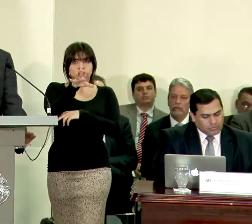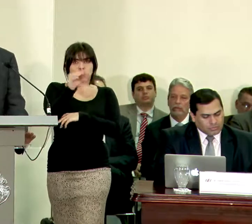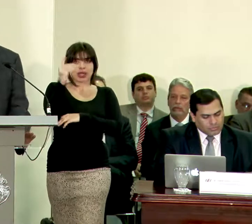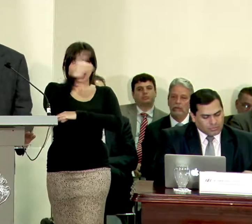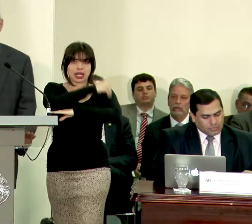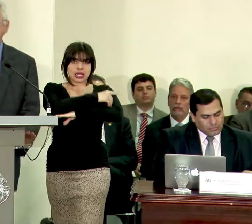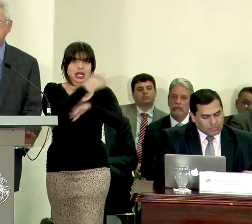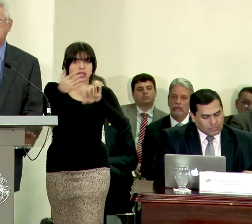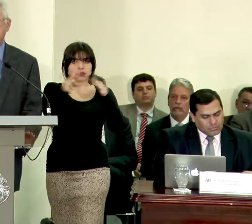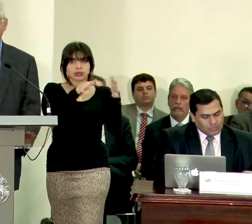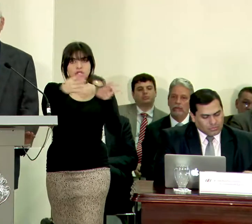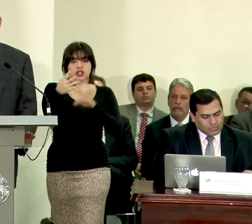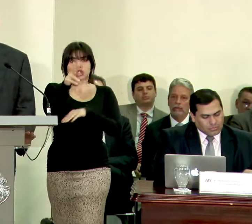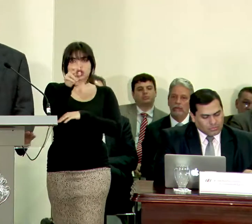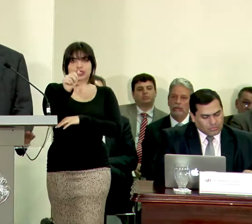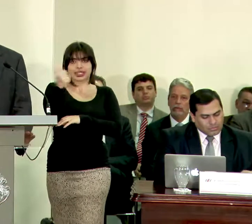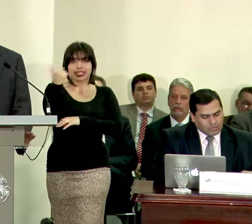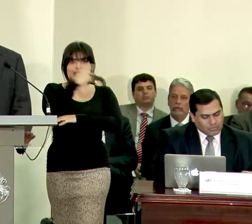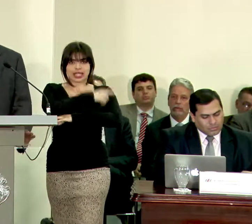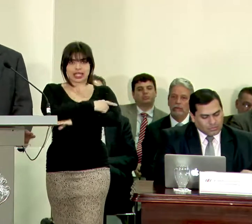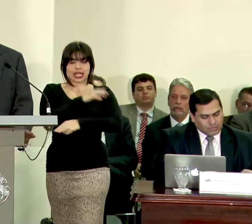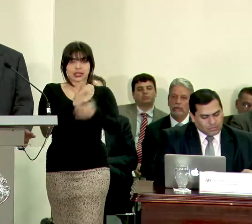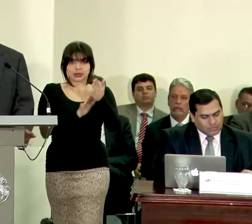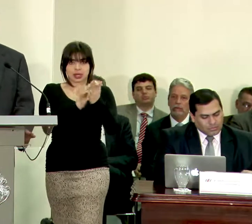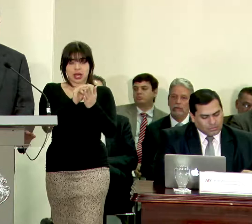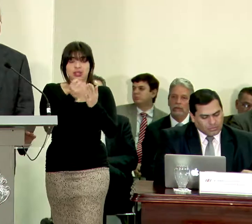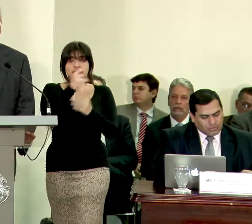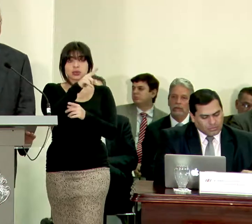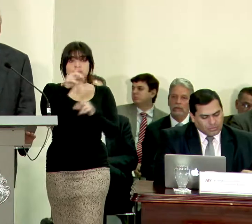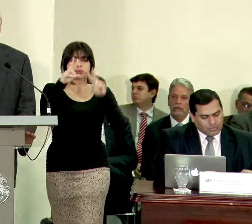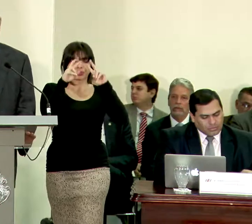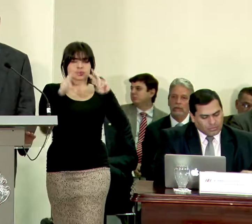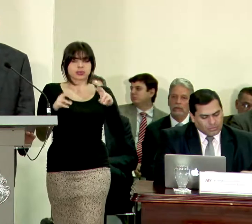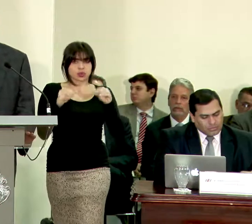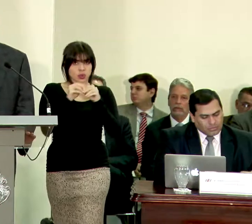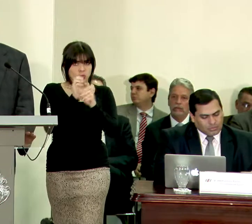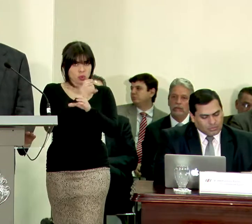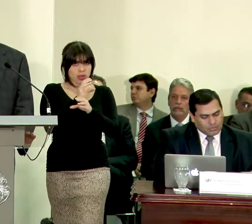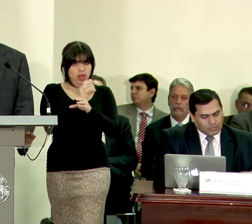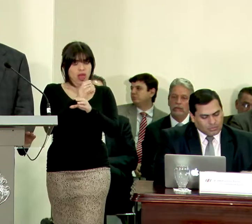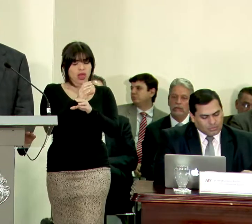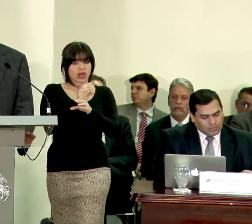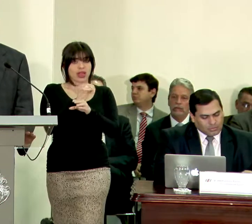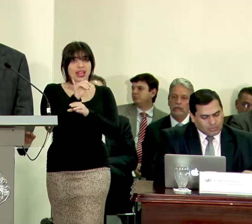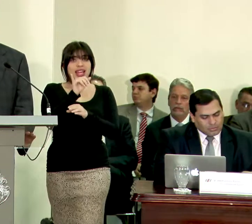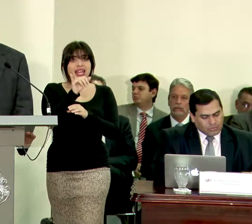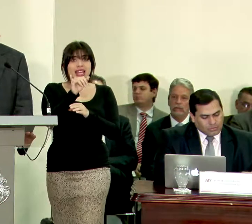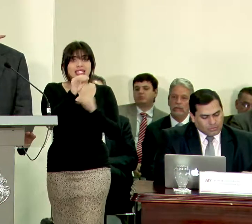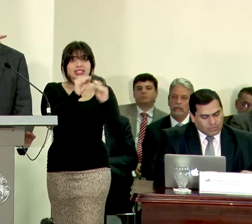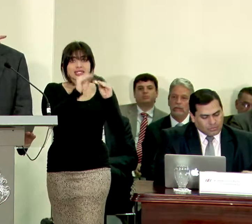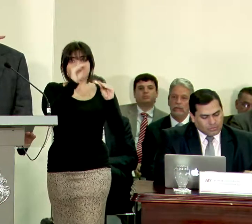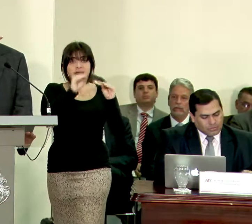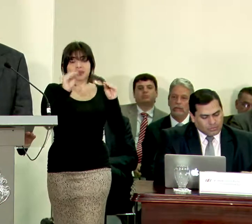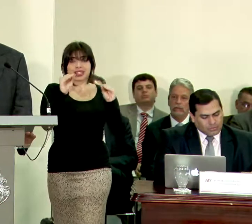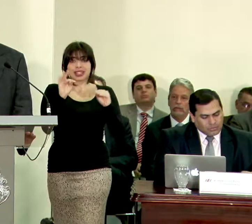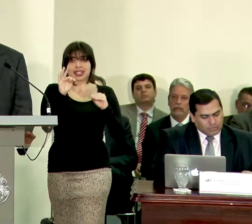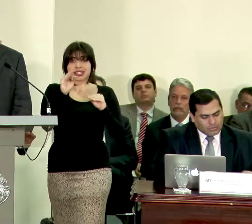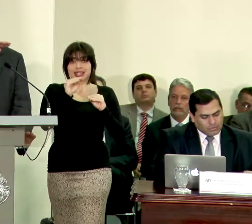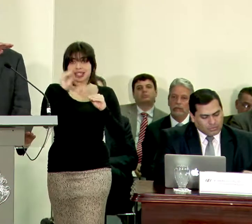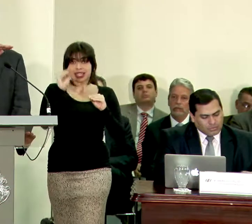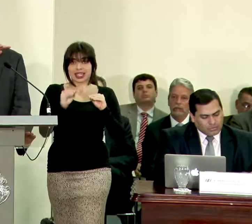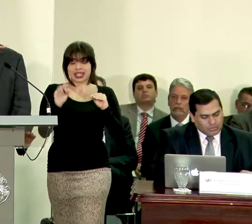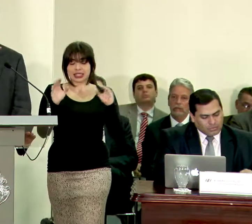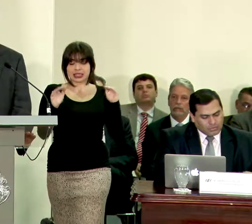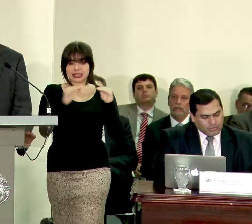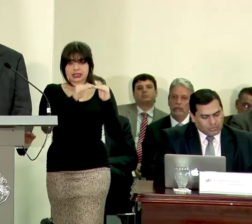días a 210 días. Y si ustedes lo analizan con cuidado, esa curva de tasas